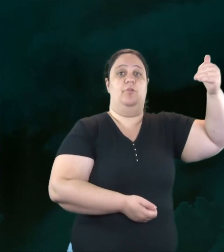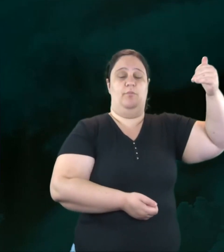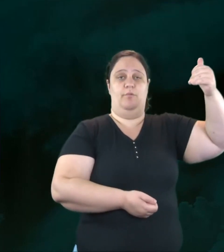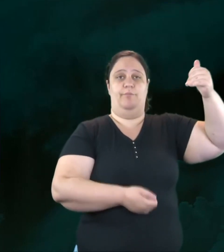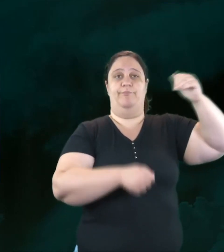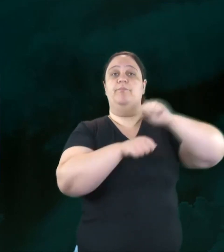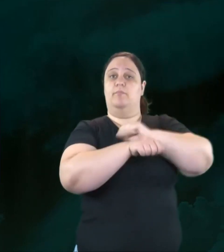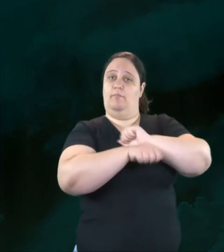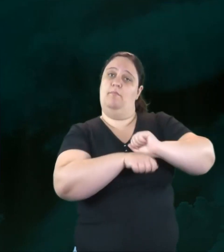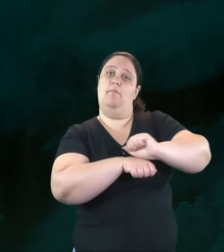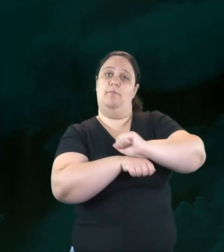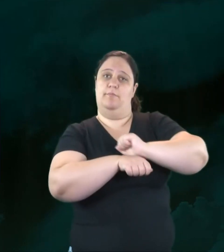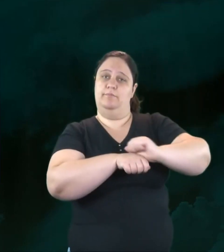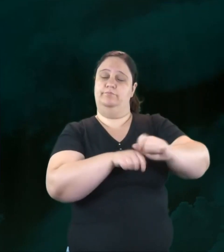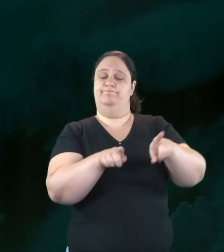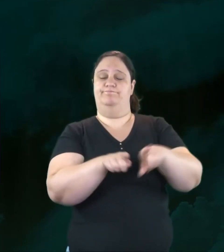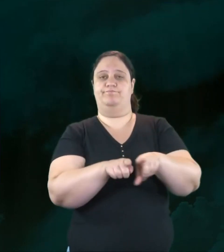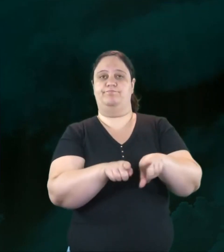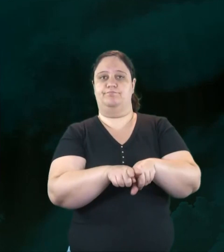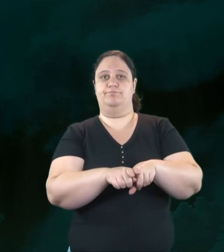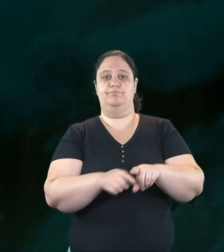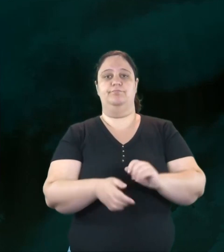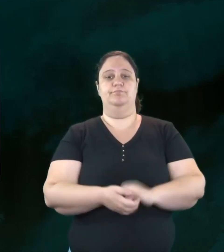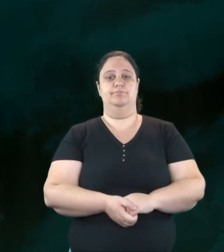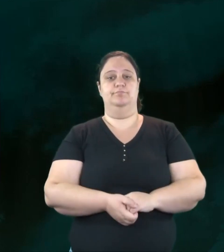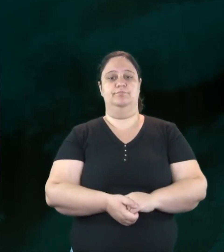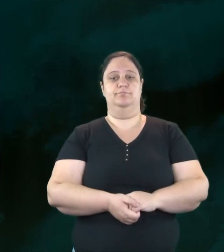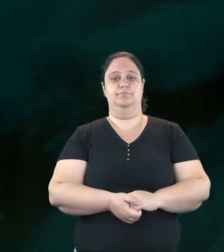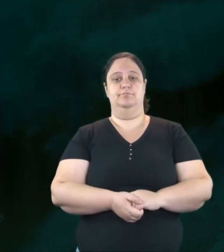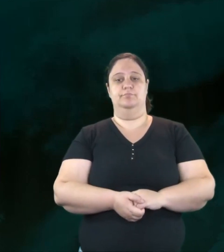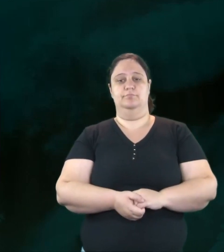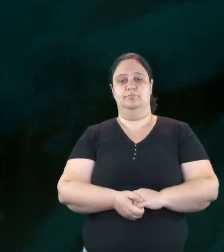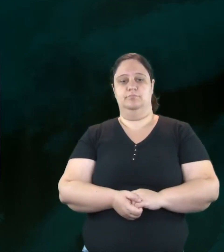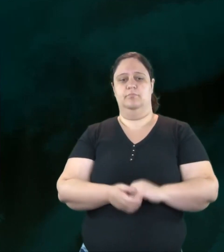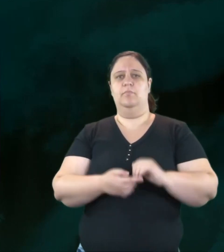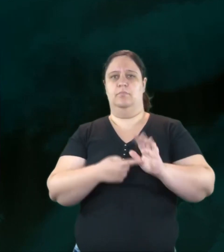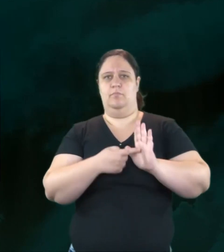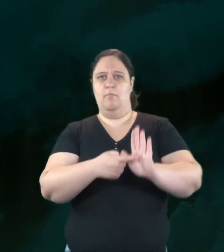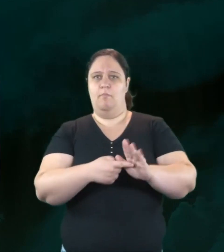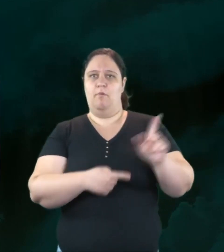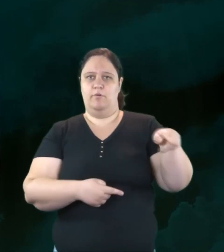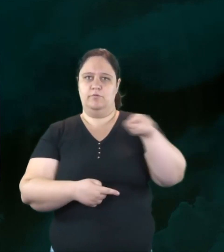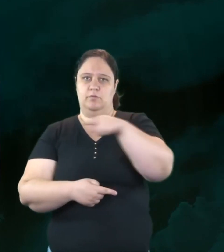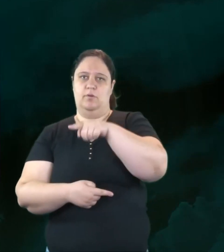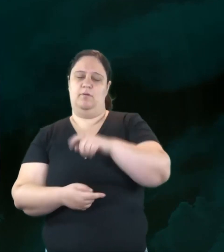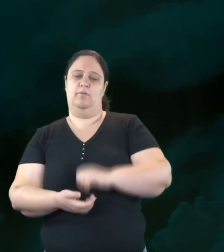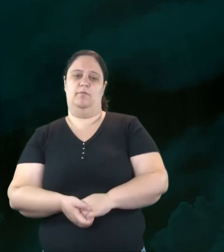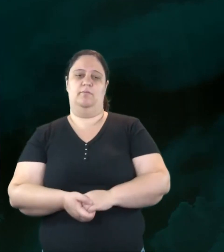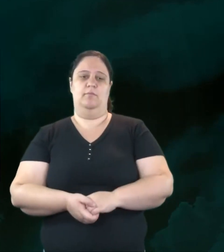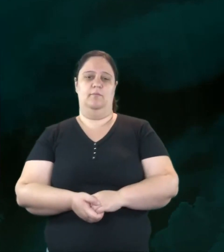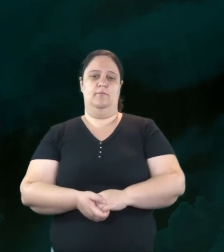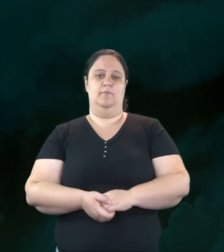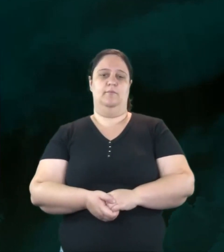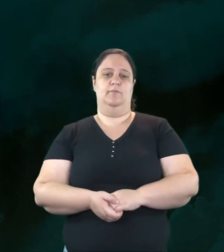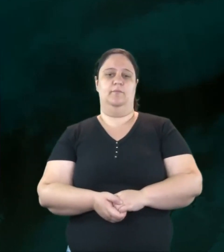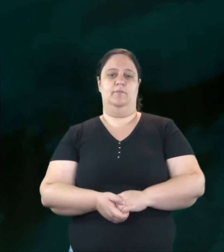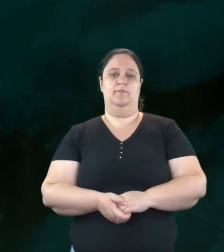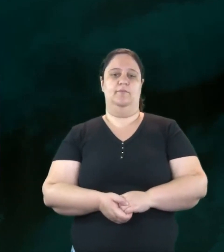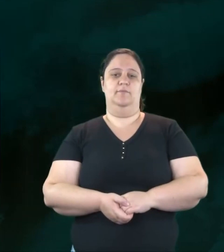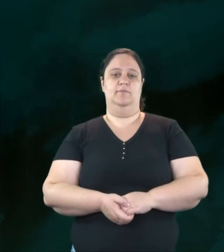Abraão, e a partir de Abraão, me põe de novo aquele gráfico,